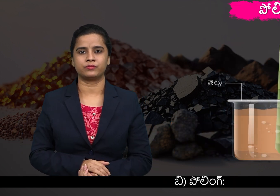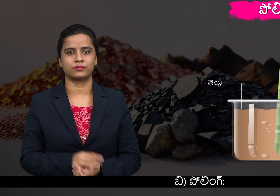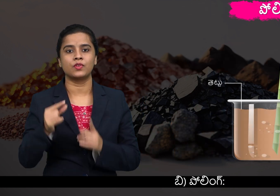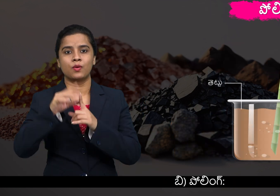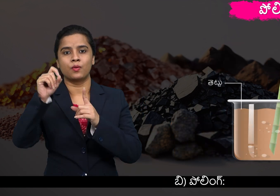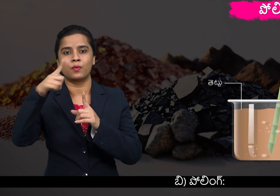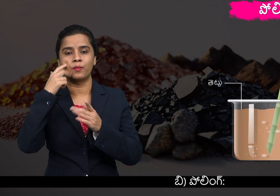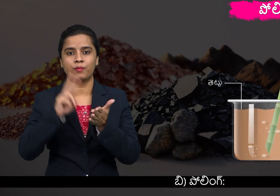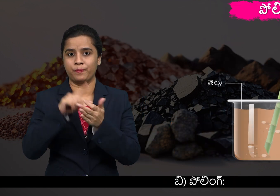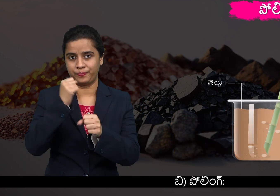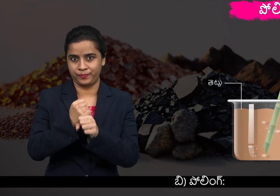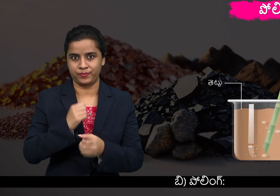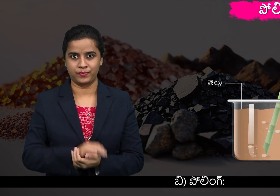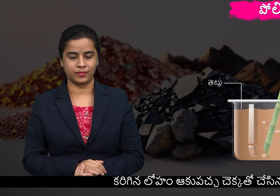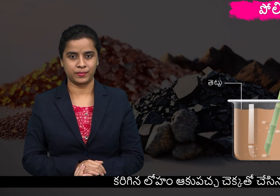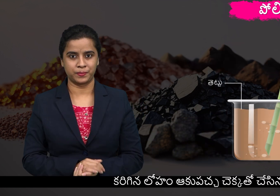పోలింగ్.